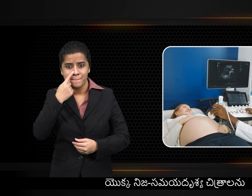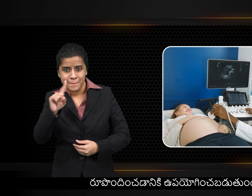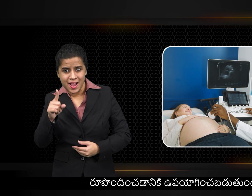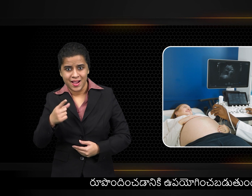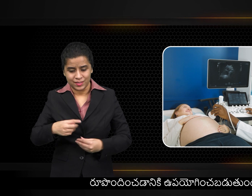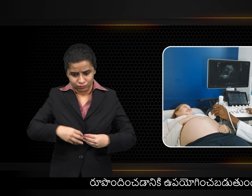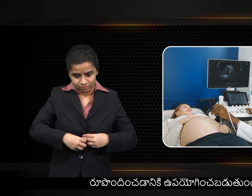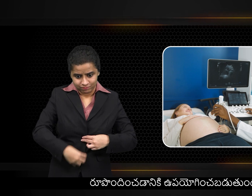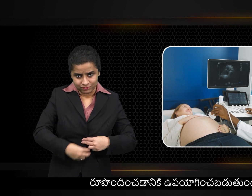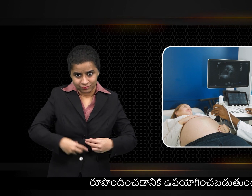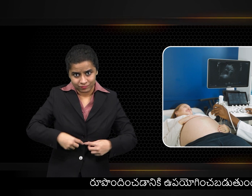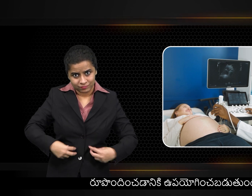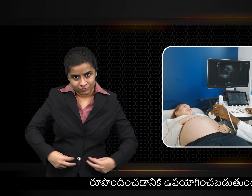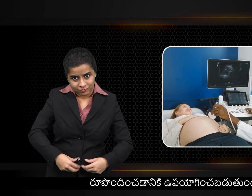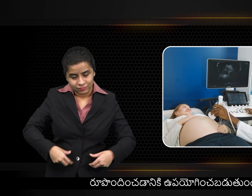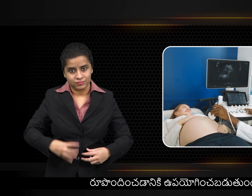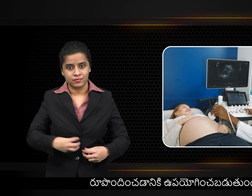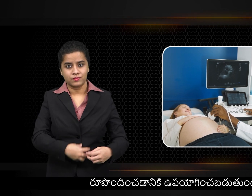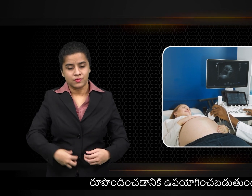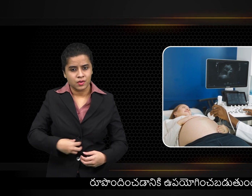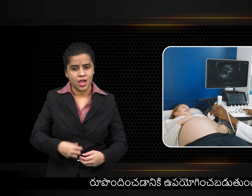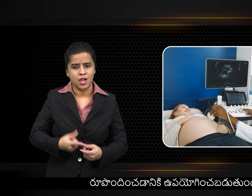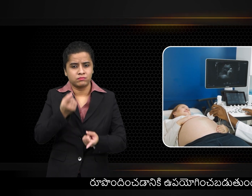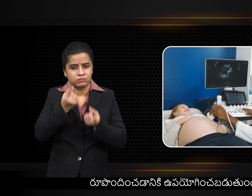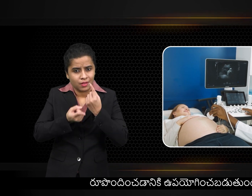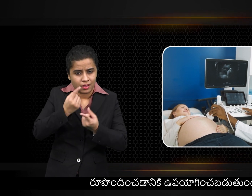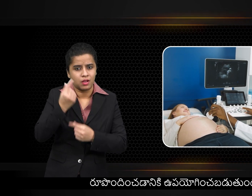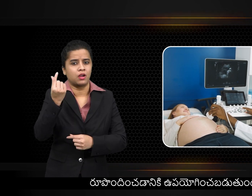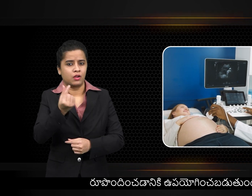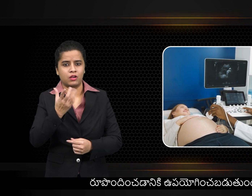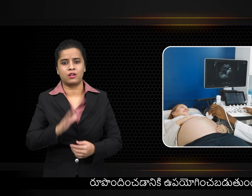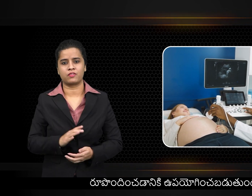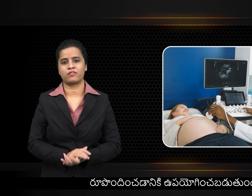చిత్రాలను రూపొందించడానికి ఉపయోగించబడుతుంది.